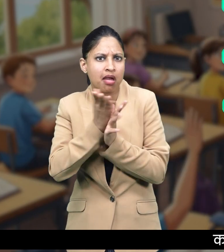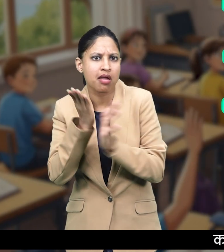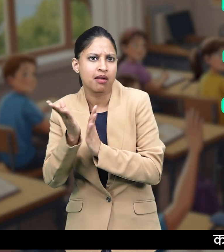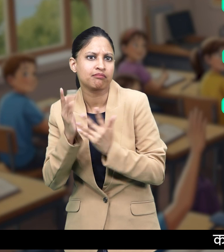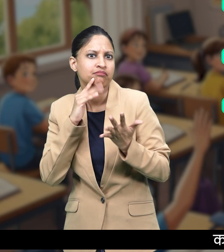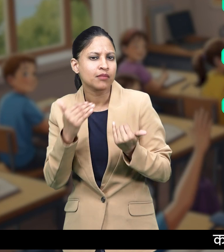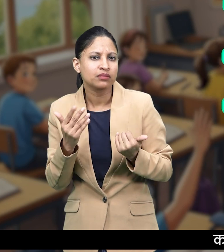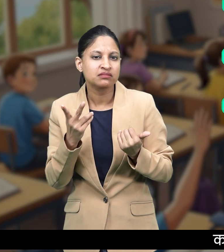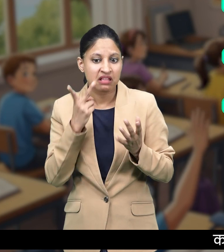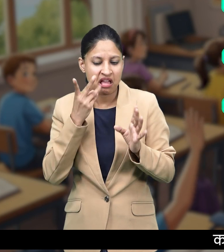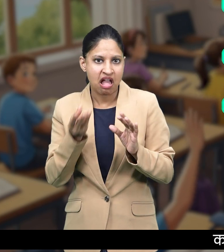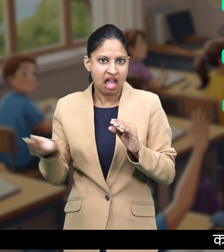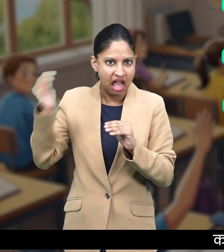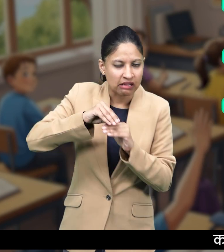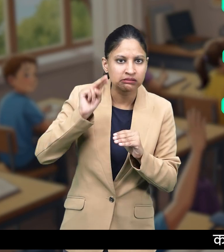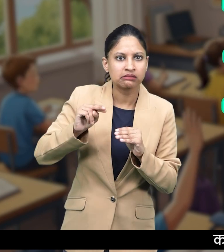काहीही अतिरिक्त नाही.